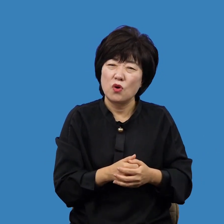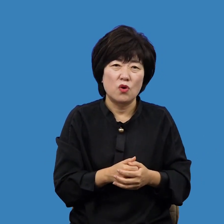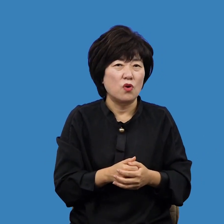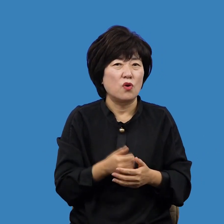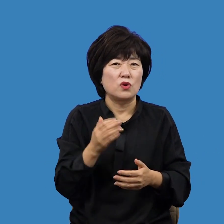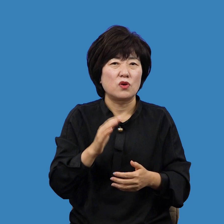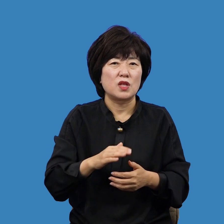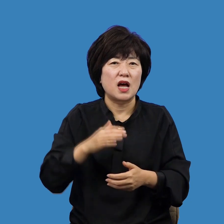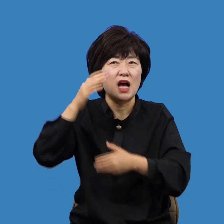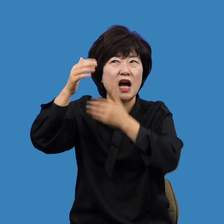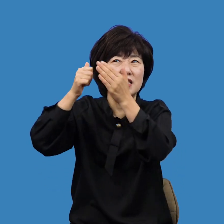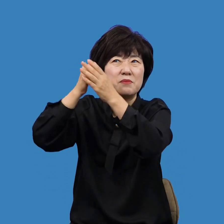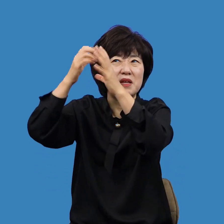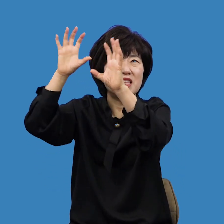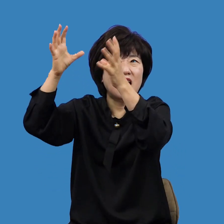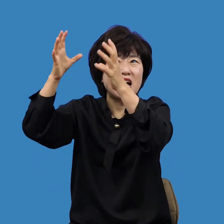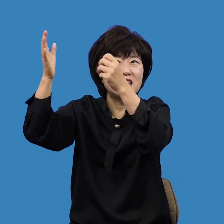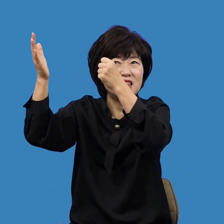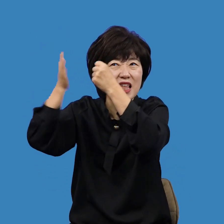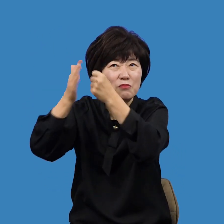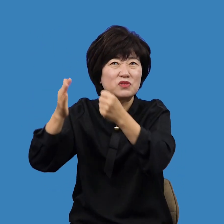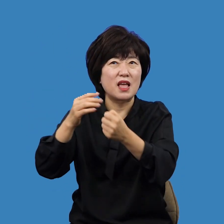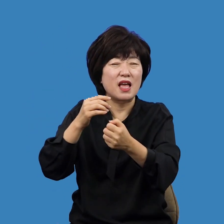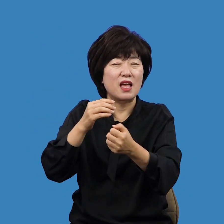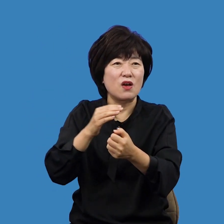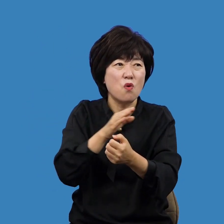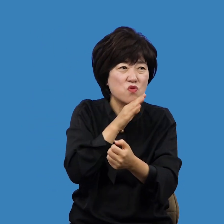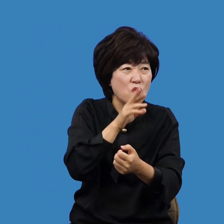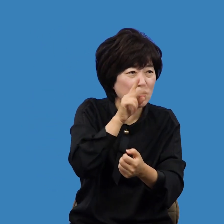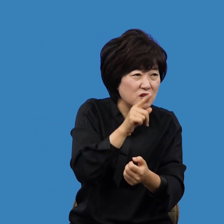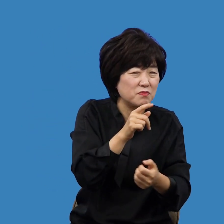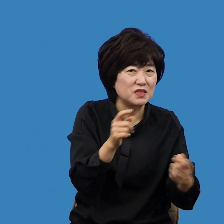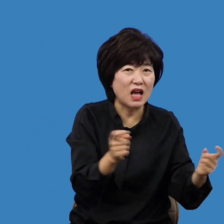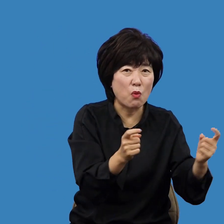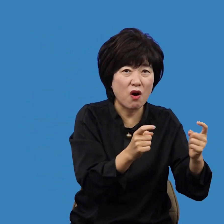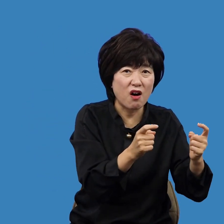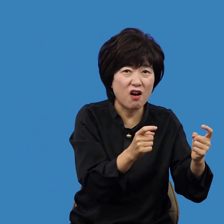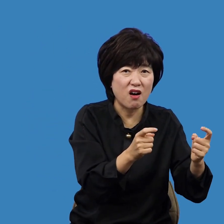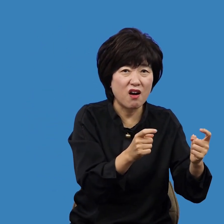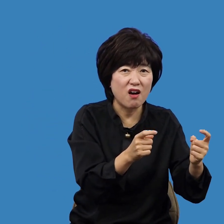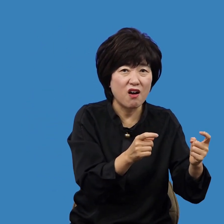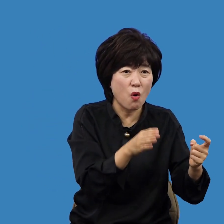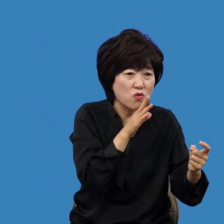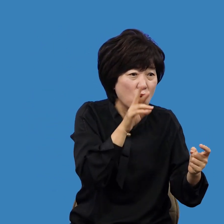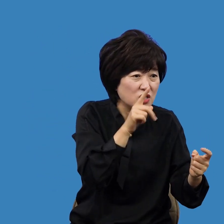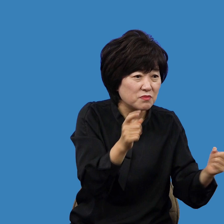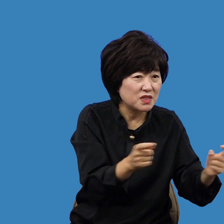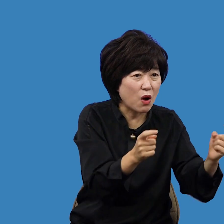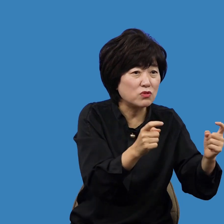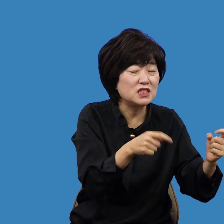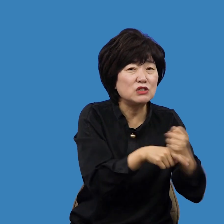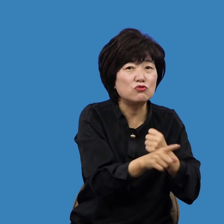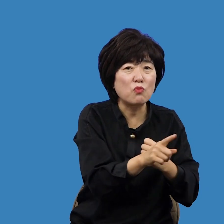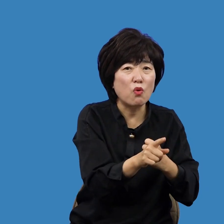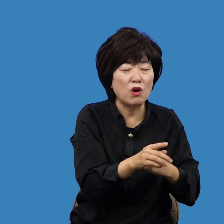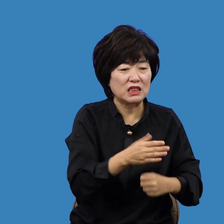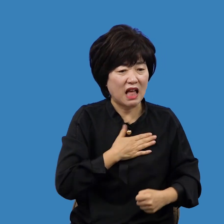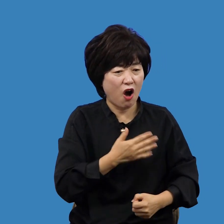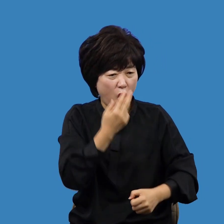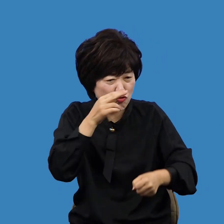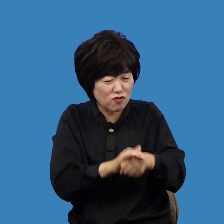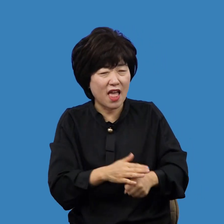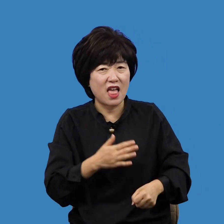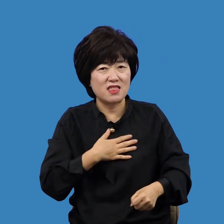그름을 가리지는 않아. 보통 뭐 때문에 옳고 그름을 가리죠? 내가 억울해서 그런 거지. 응?